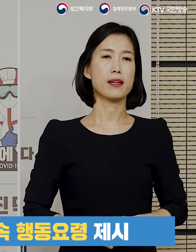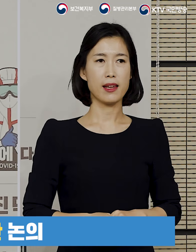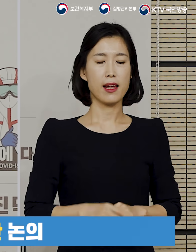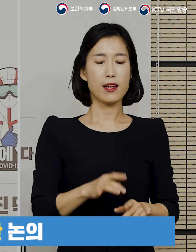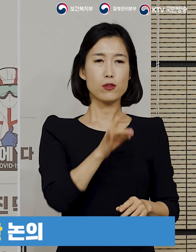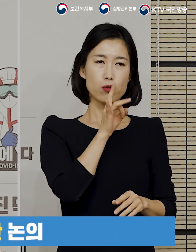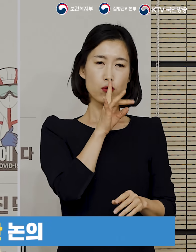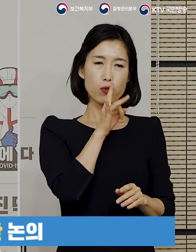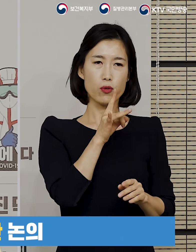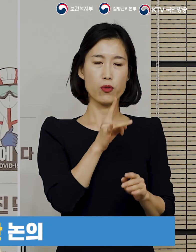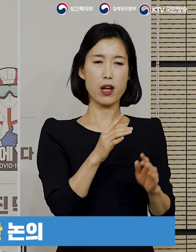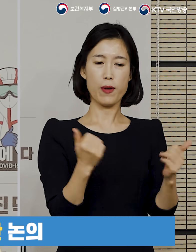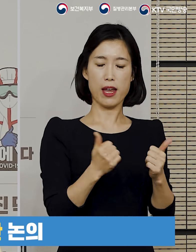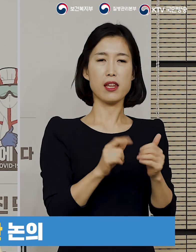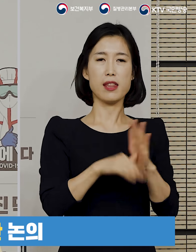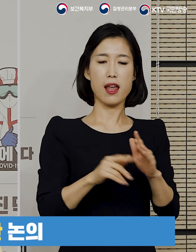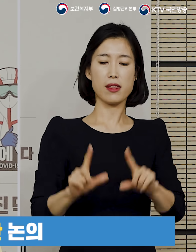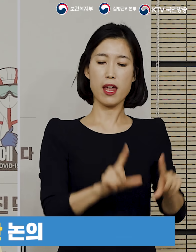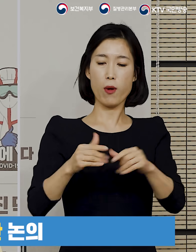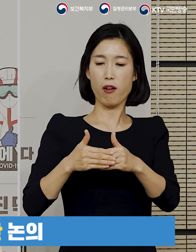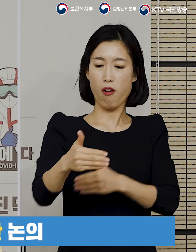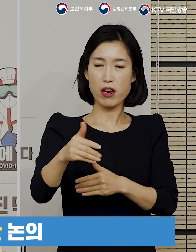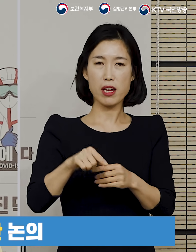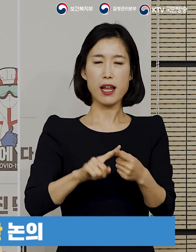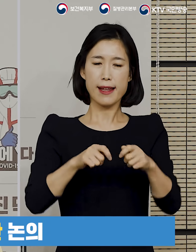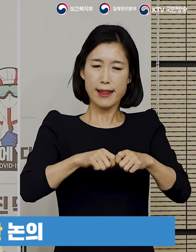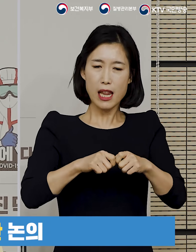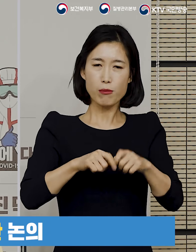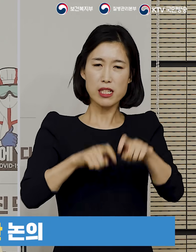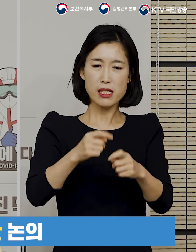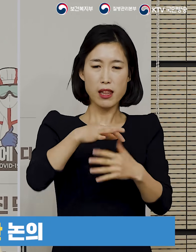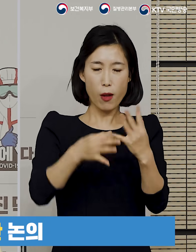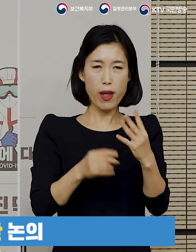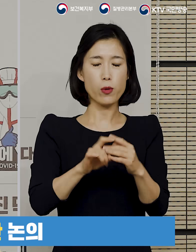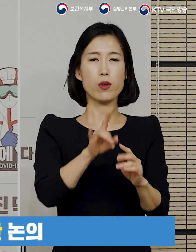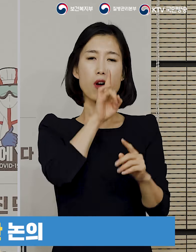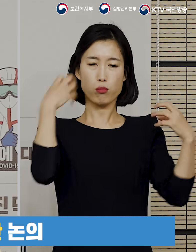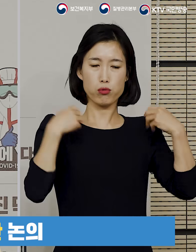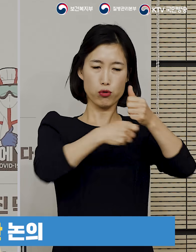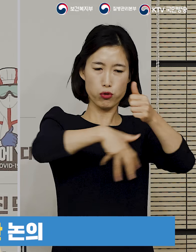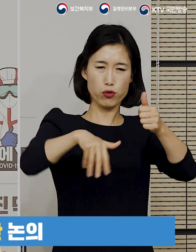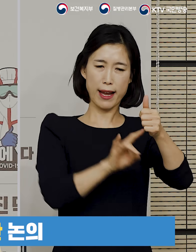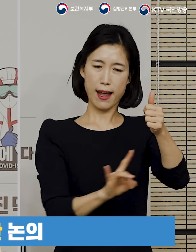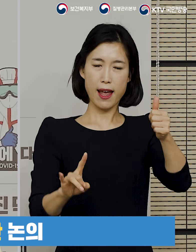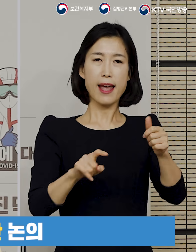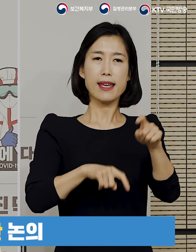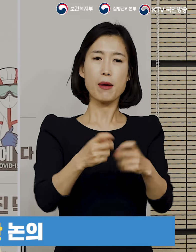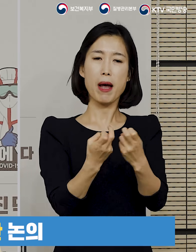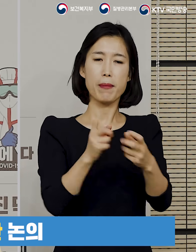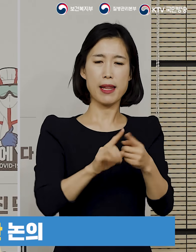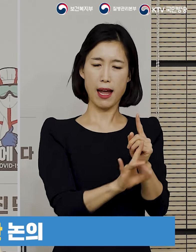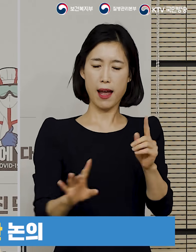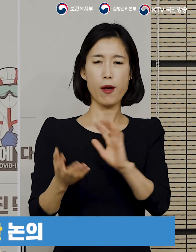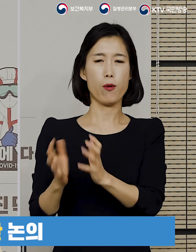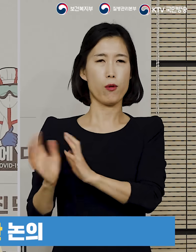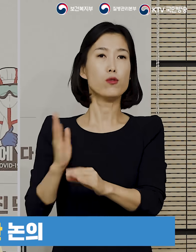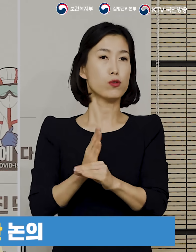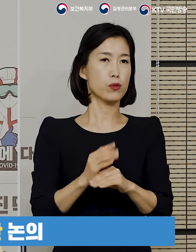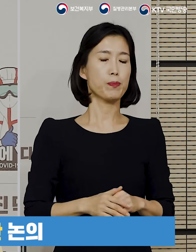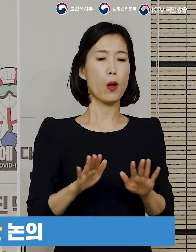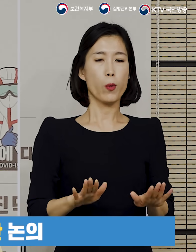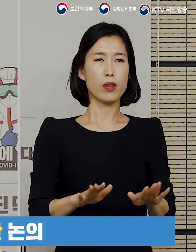있습니다. 중대본 회의에서는 생활 속 거리두기의 세부 실천 계획과 각 부처별 이행 방안에